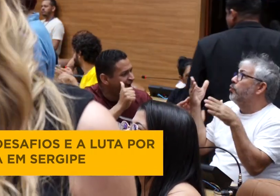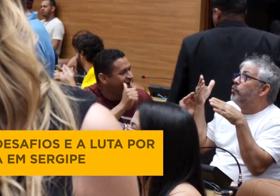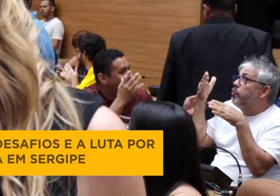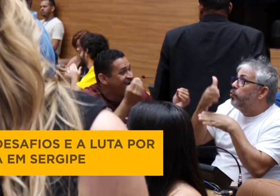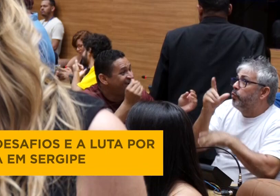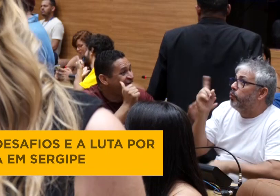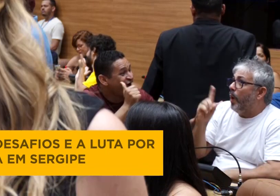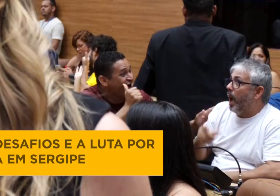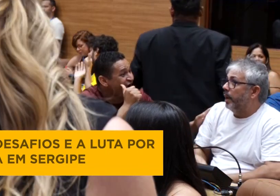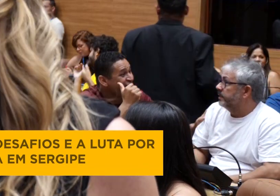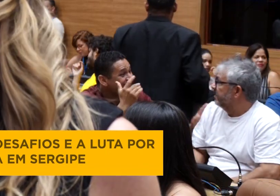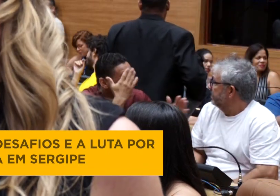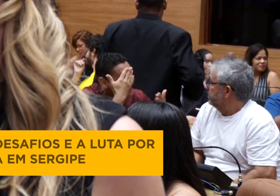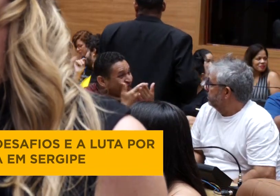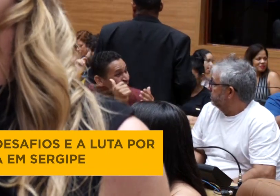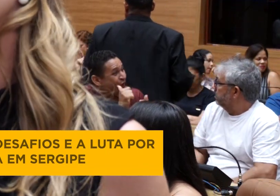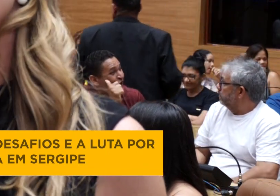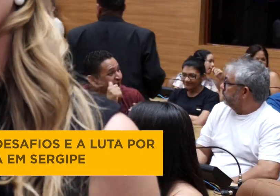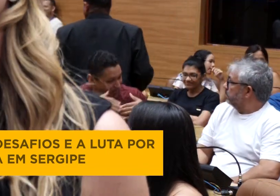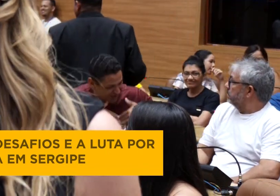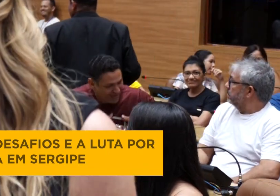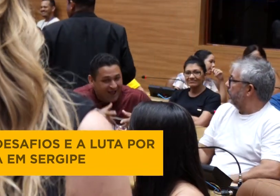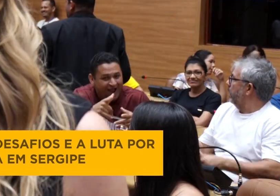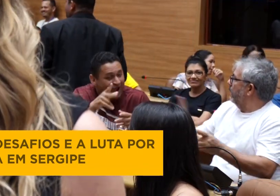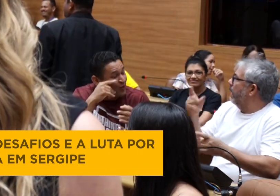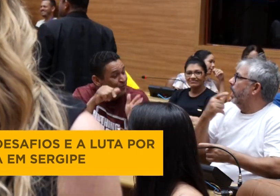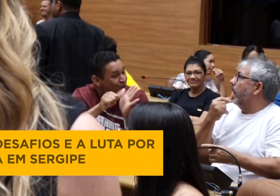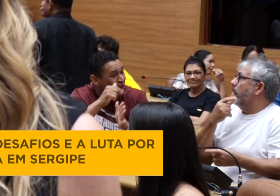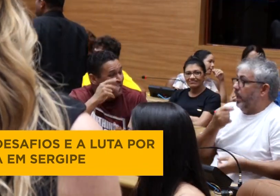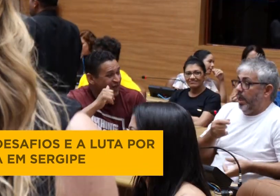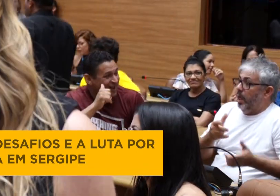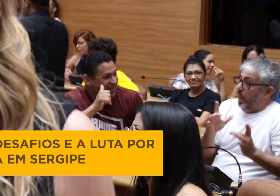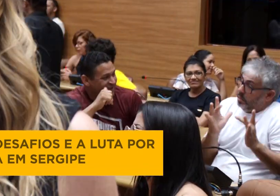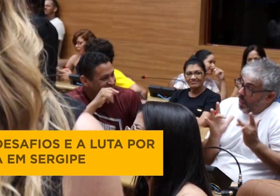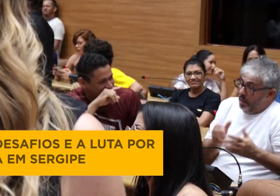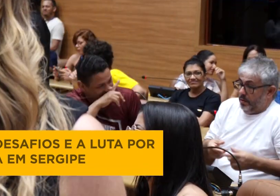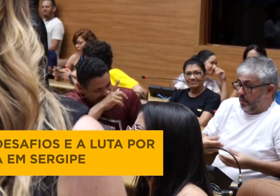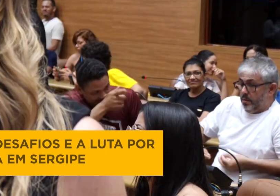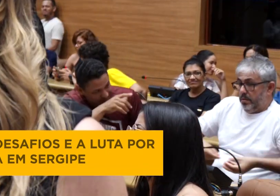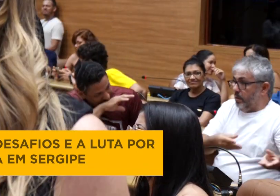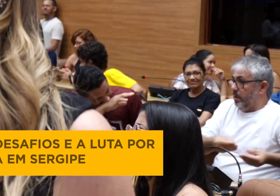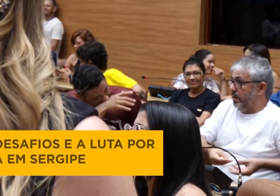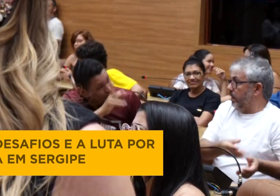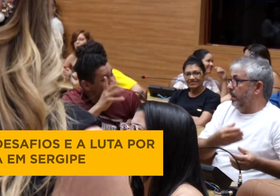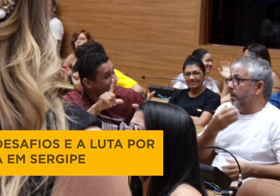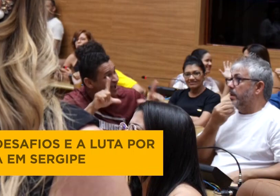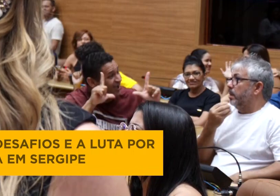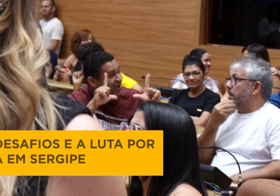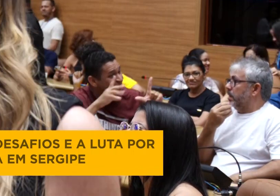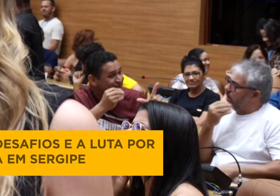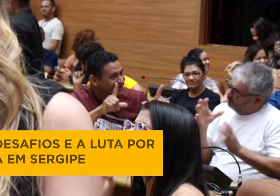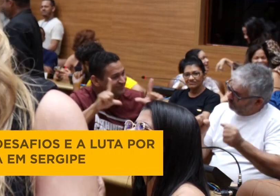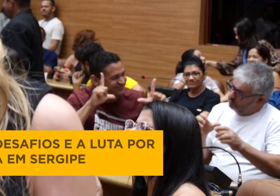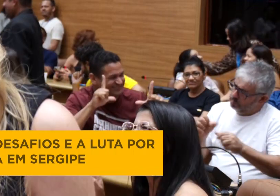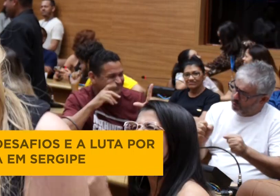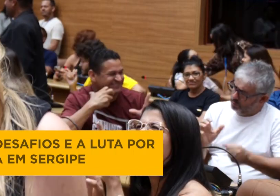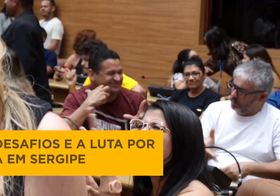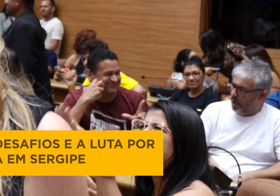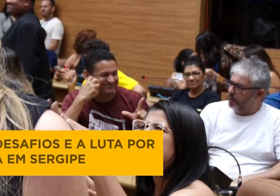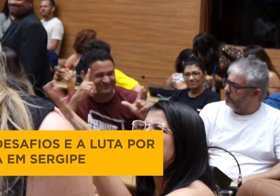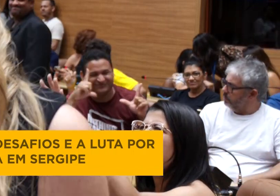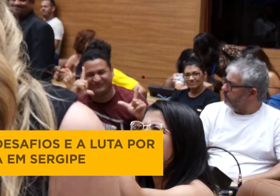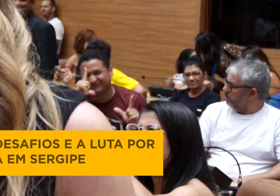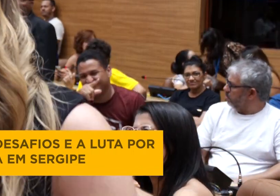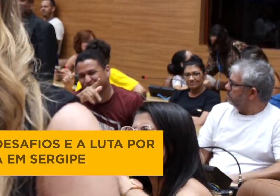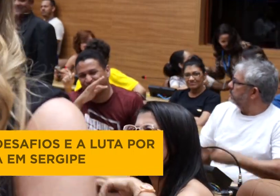parcial então é um número muito alto então eu acho que nada mais justo e eu lhe digo enquanto médica várias foram as vezes que eu me deparava